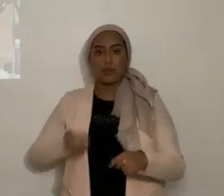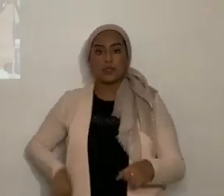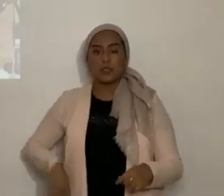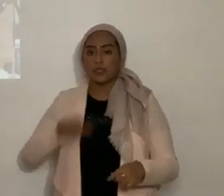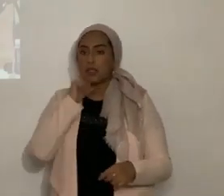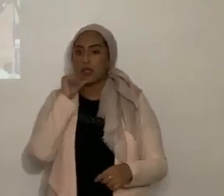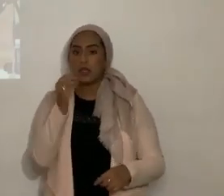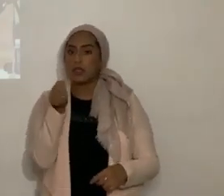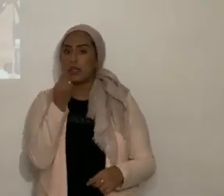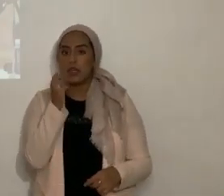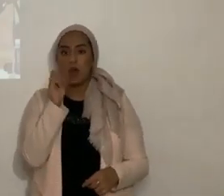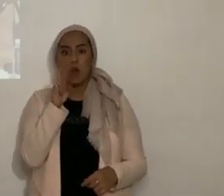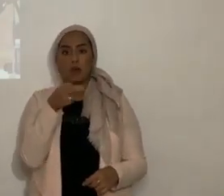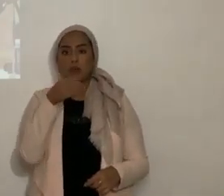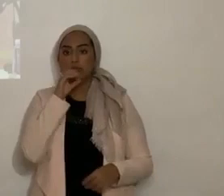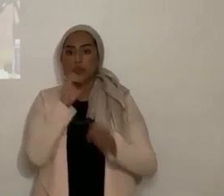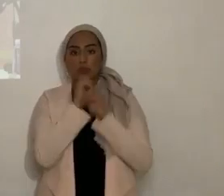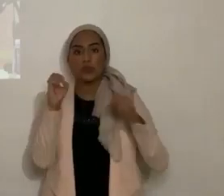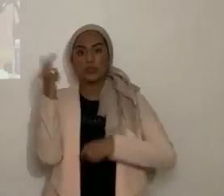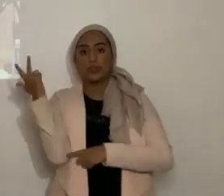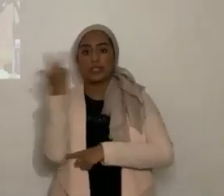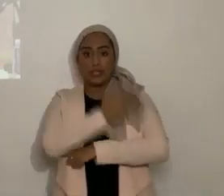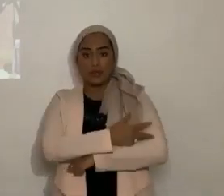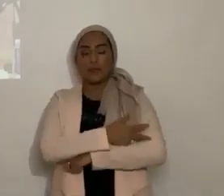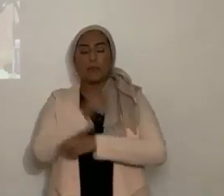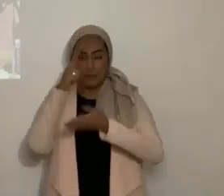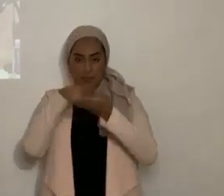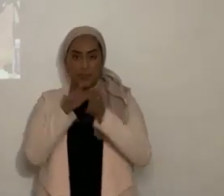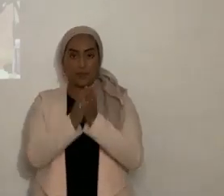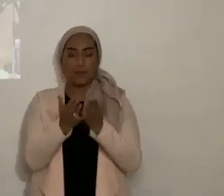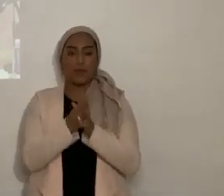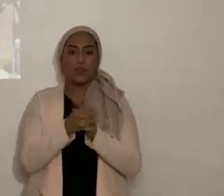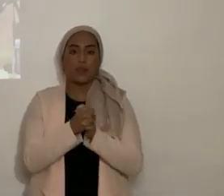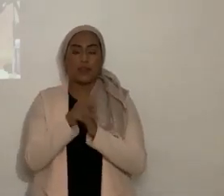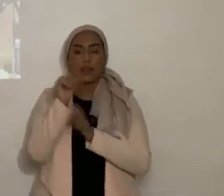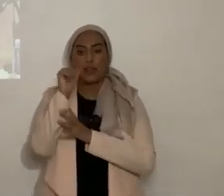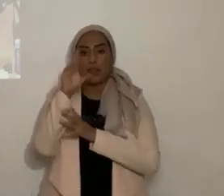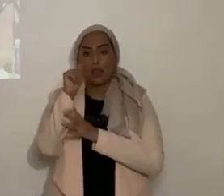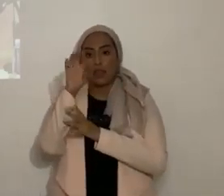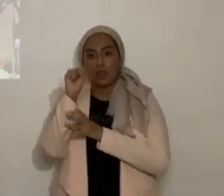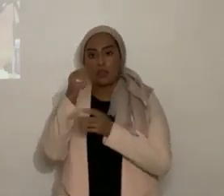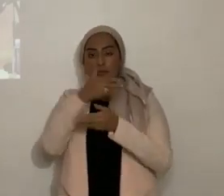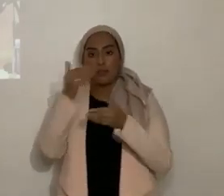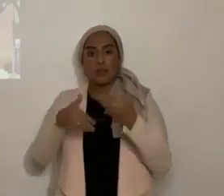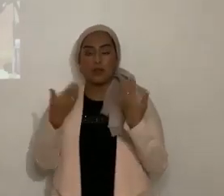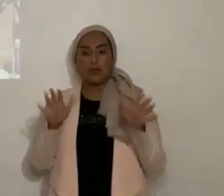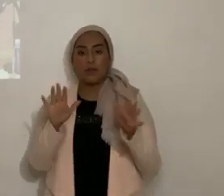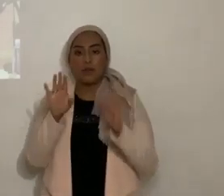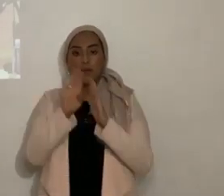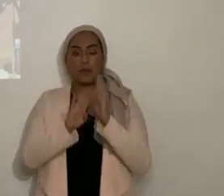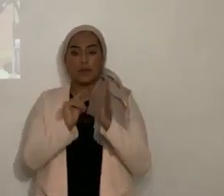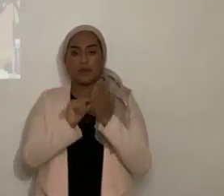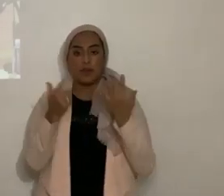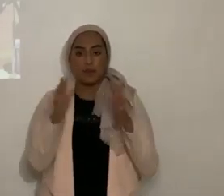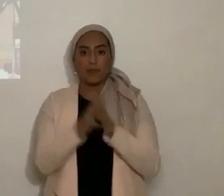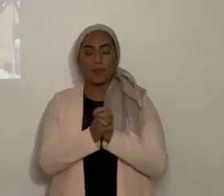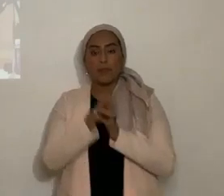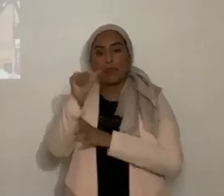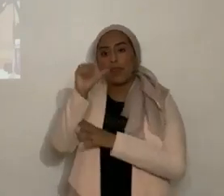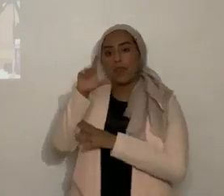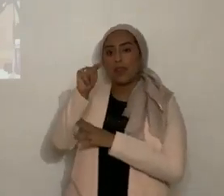comió ni bebió 3 días. Vamos a verlo. Está en Hechos, y con esta cita terminamos.